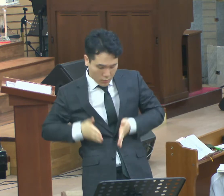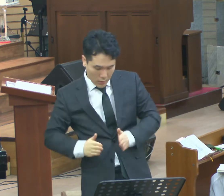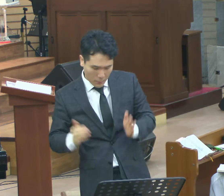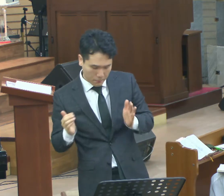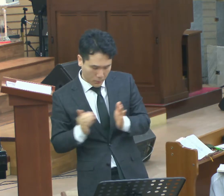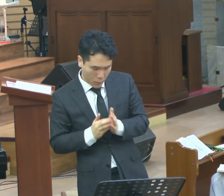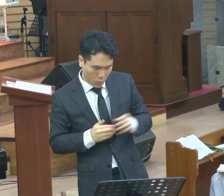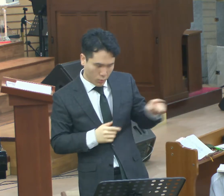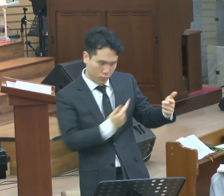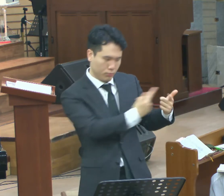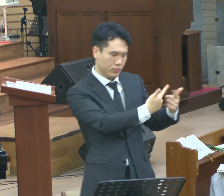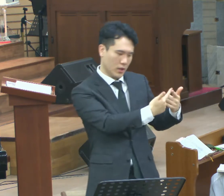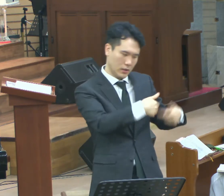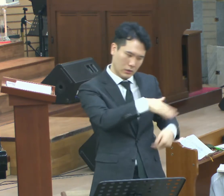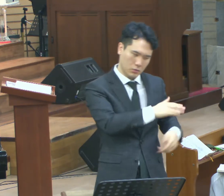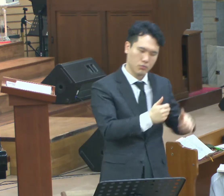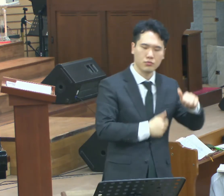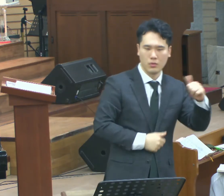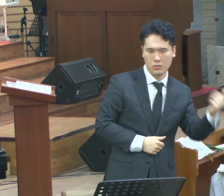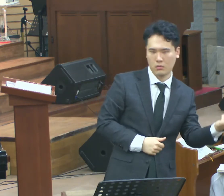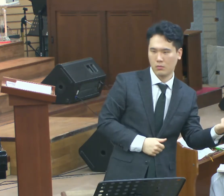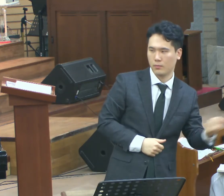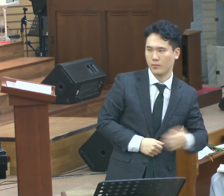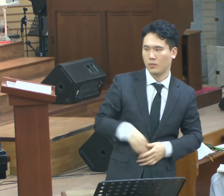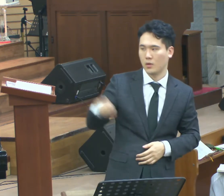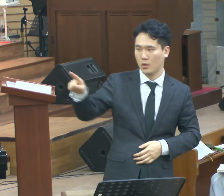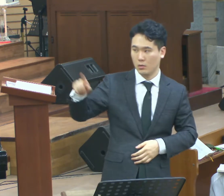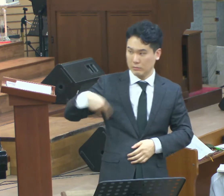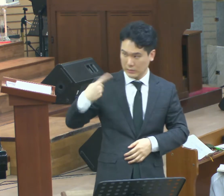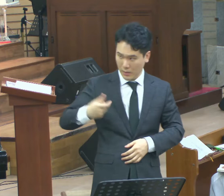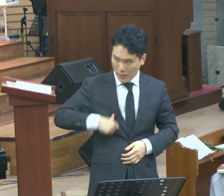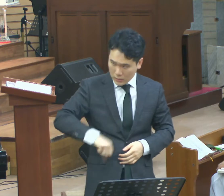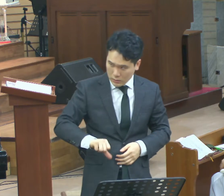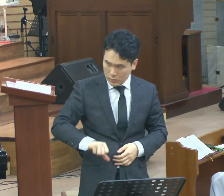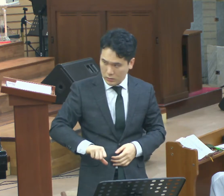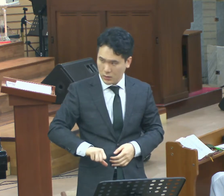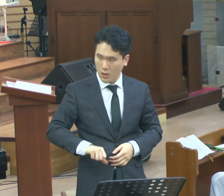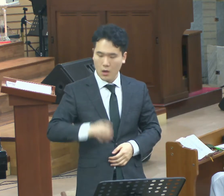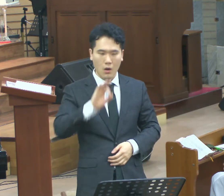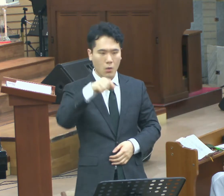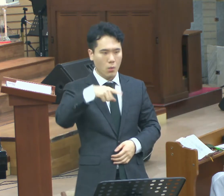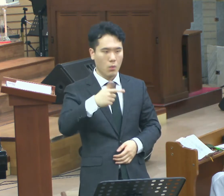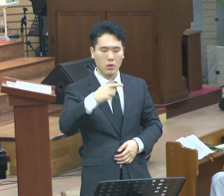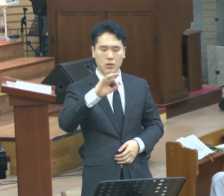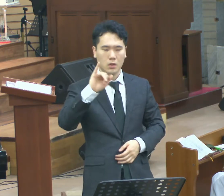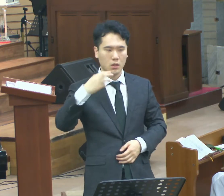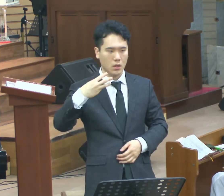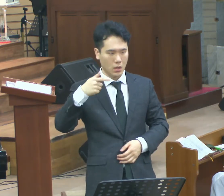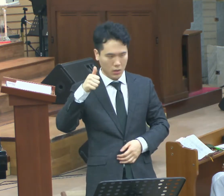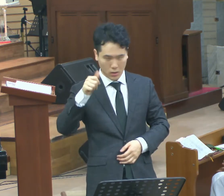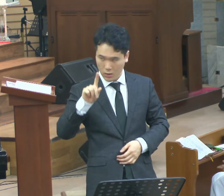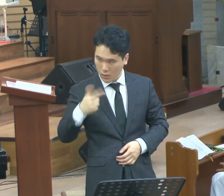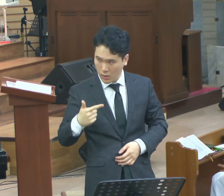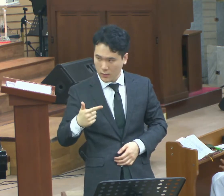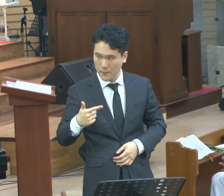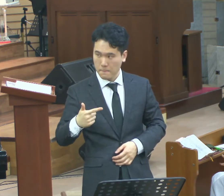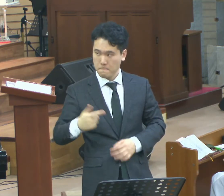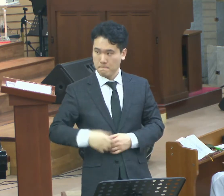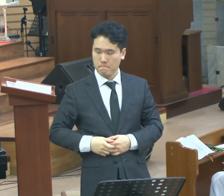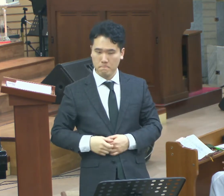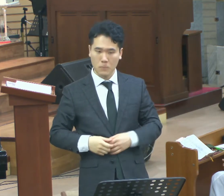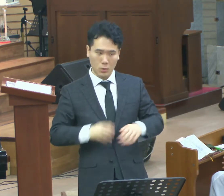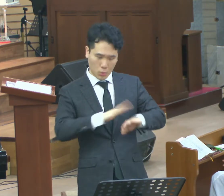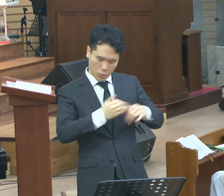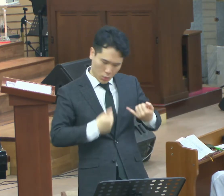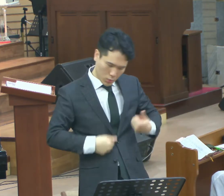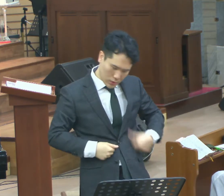놀라운 사실은 3대 원이란, 원요한, 원득한. 자, 이 손자들이 또 아버지, 할아버지의